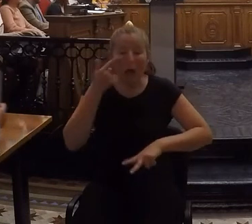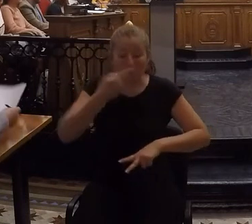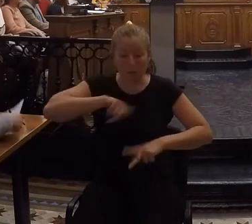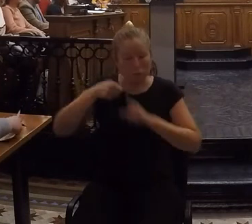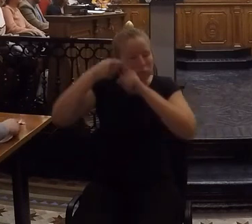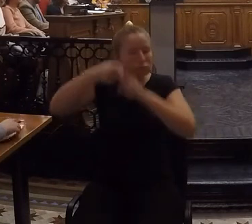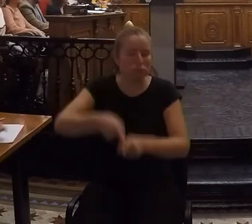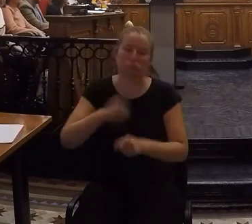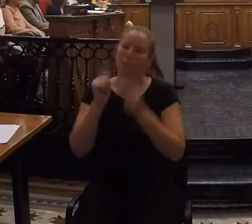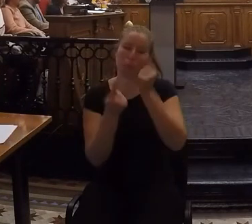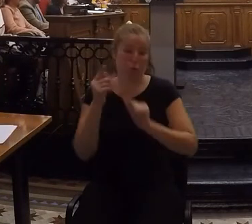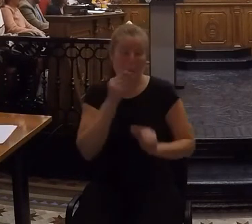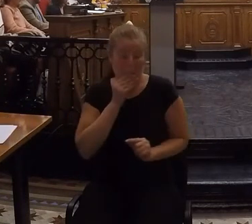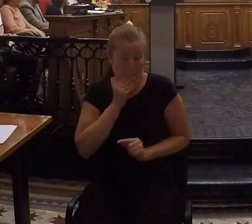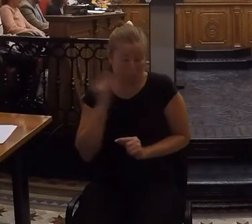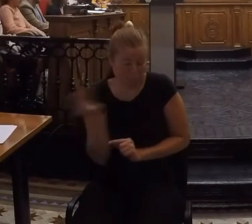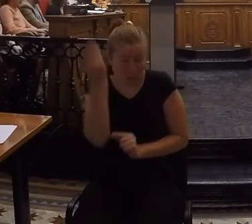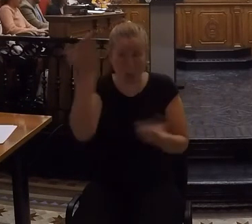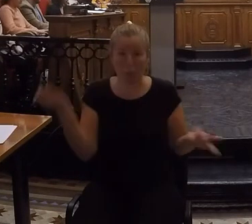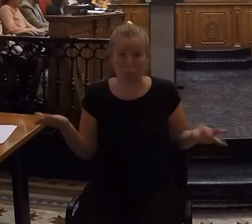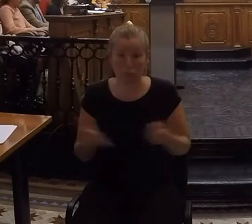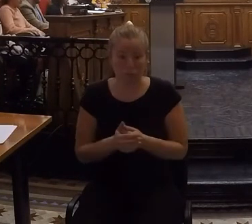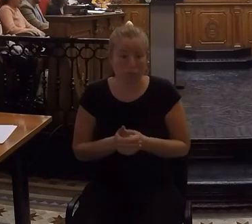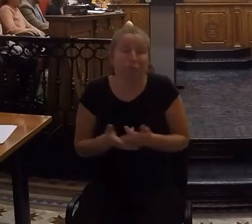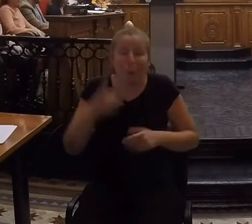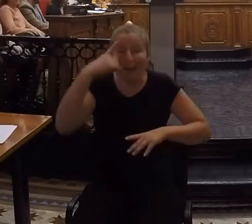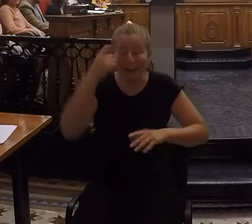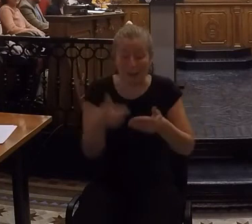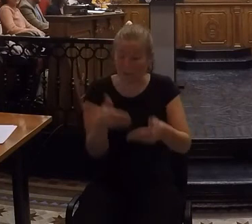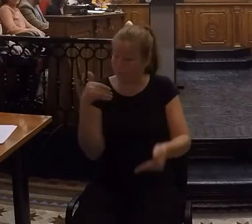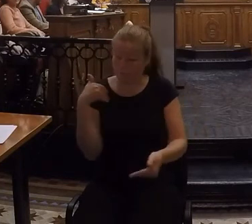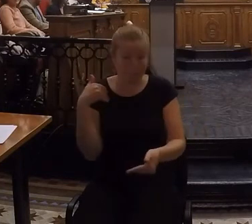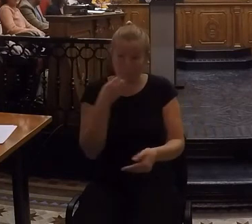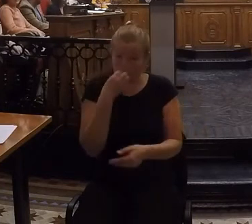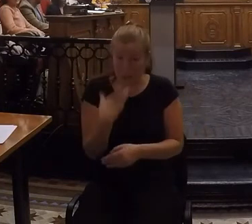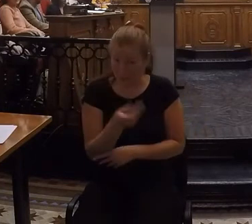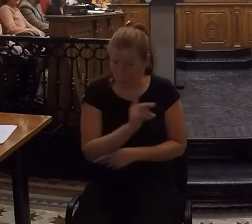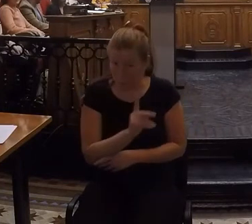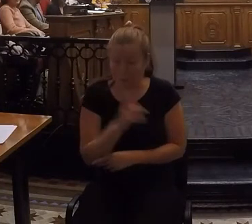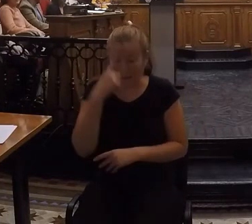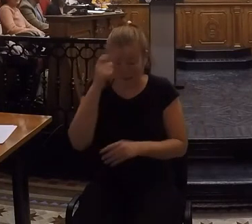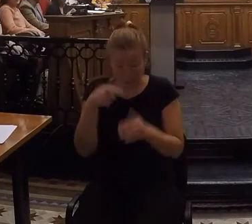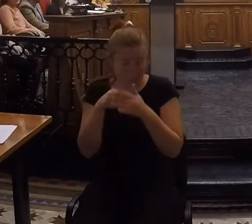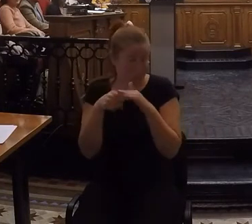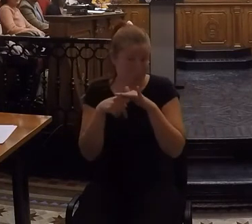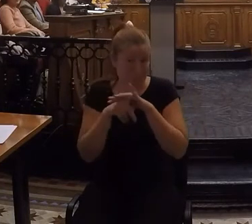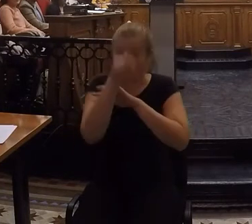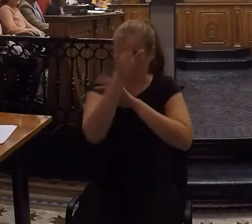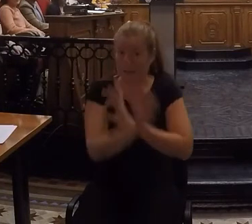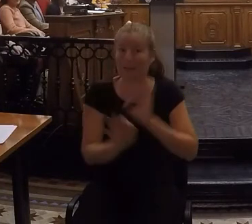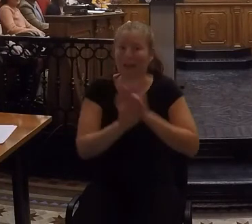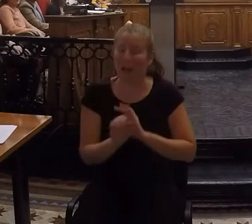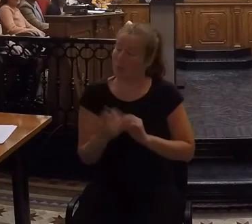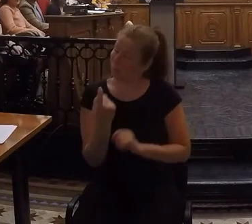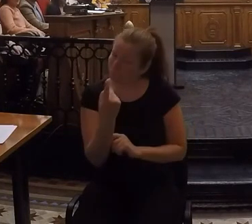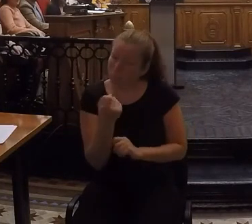de Elche y la ciudad de Elche, que creemos que no está funcionando por el buen camino y creemos que tiene mucho por mejorar. Y la